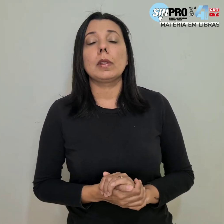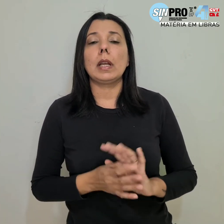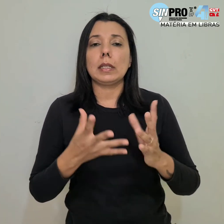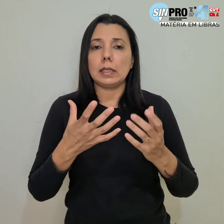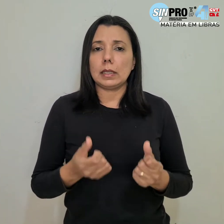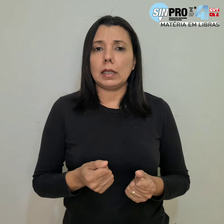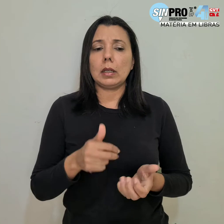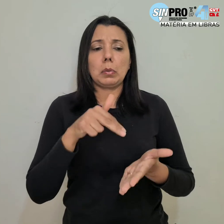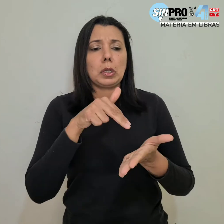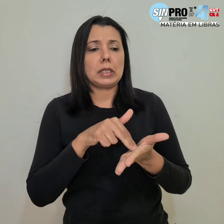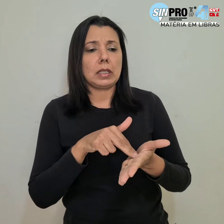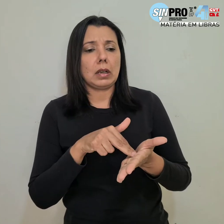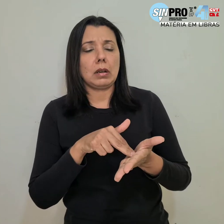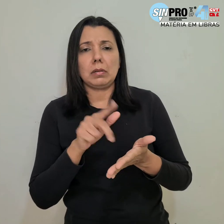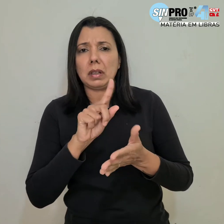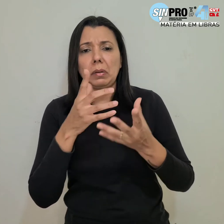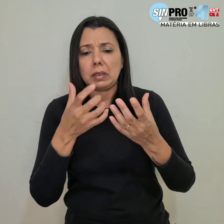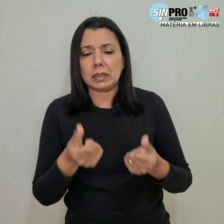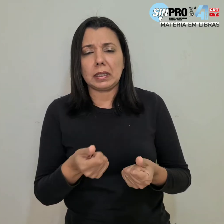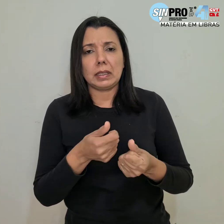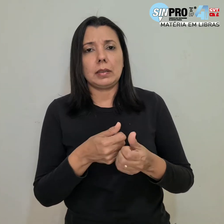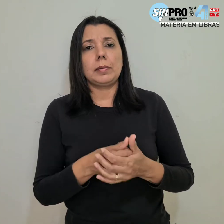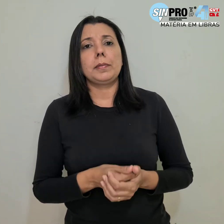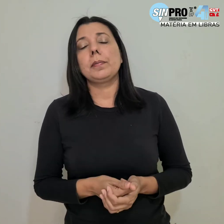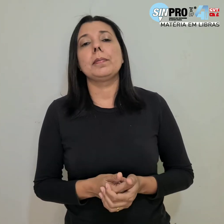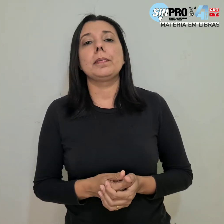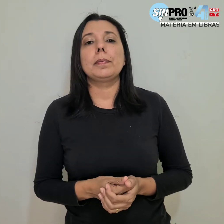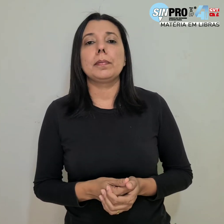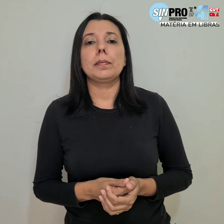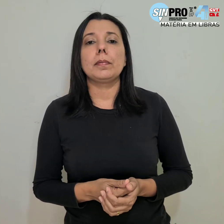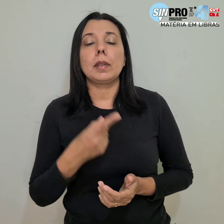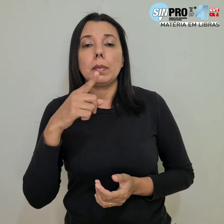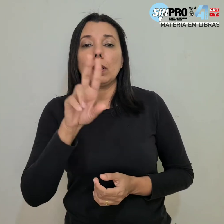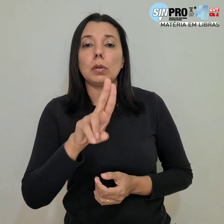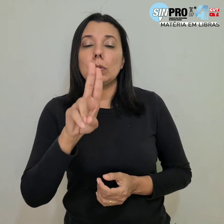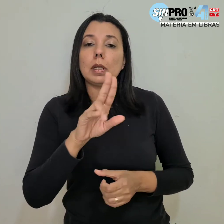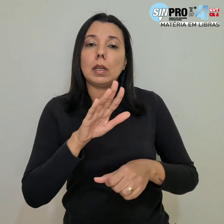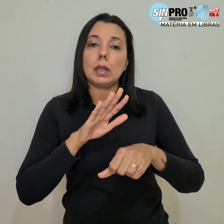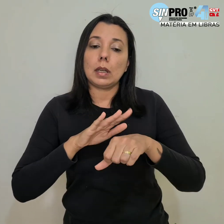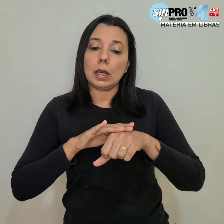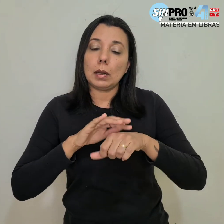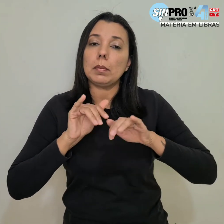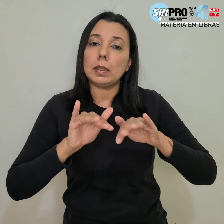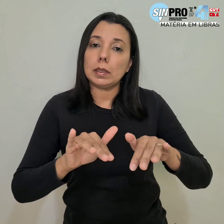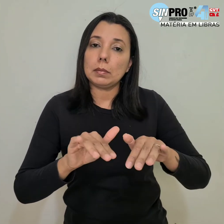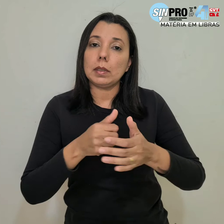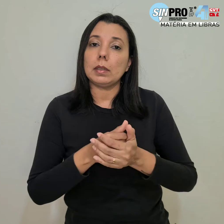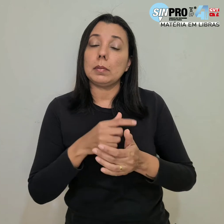assumiram uma posição negacionista para usar a pandemia para instalar o